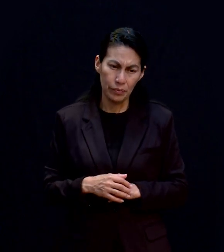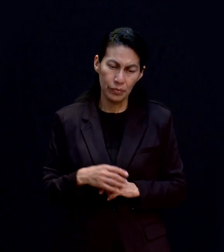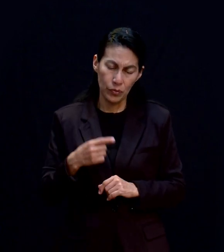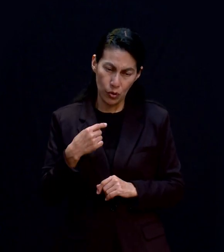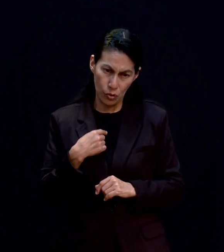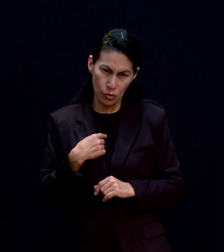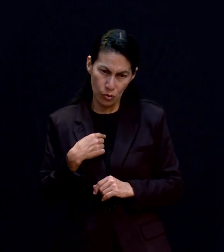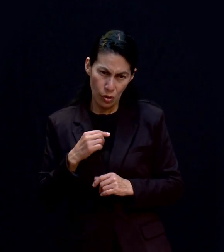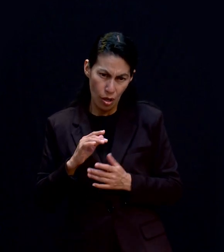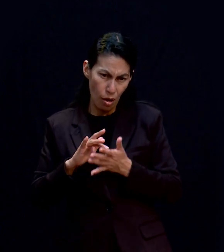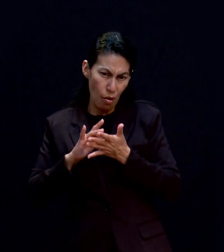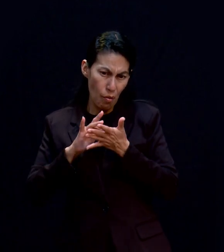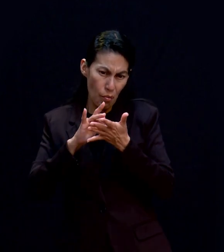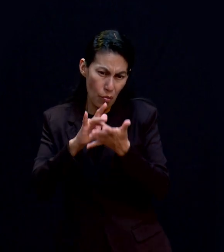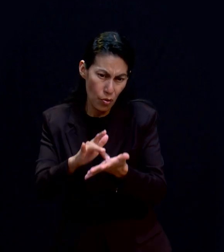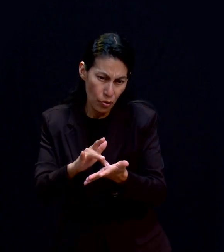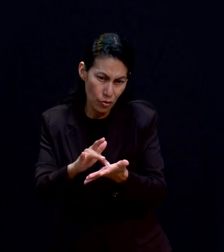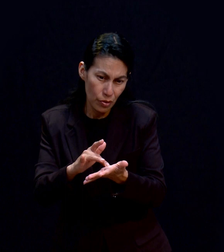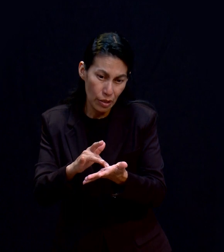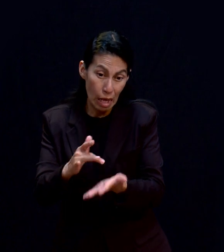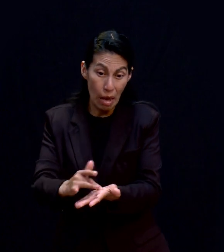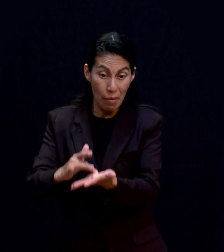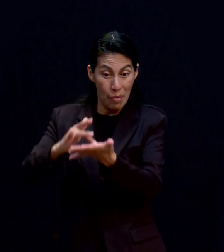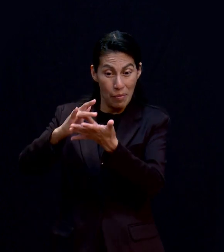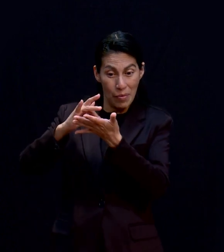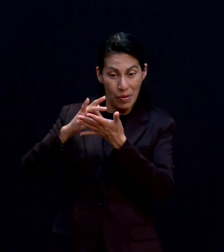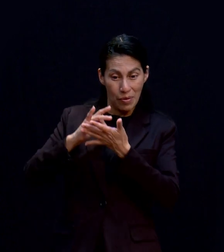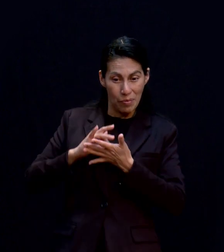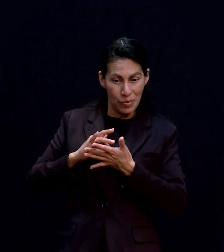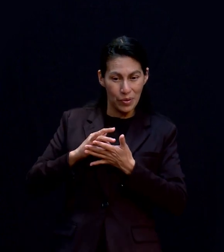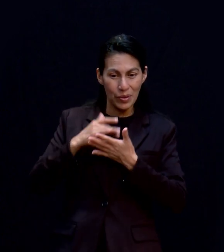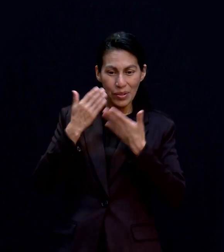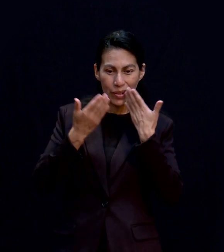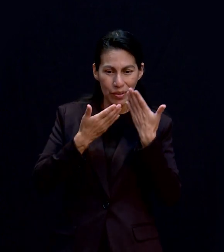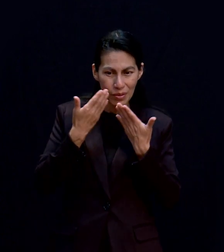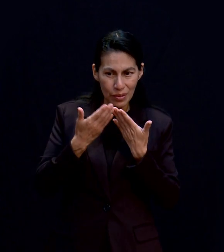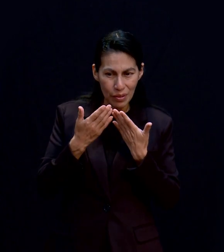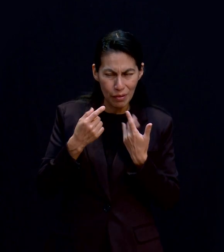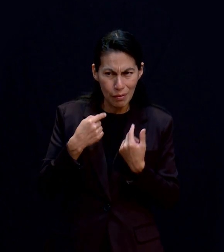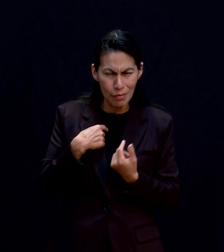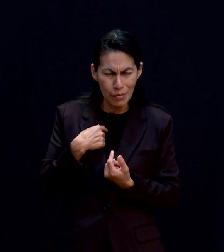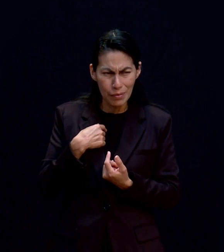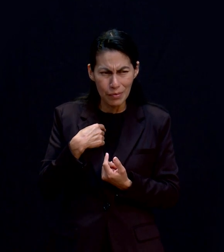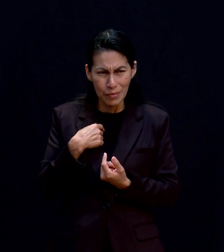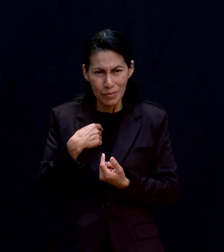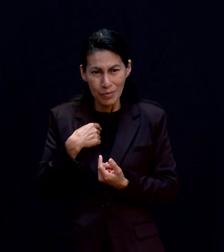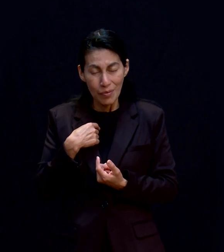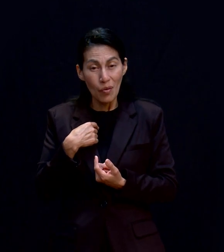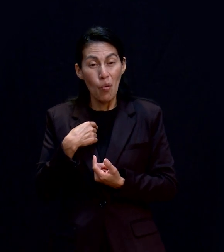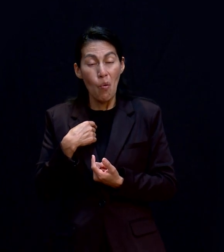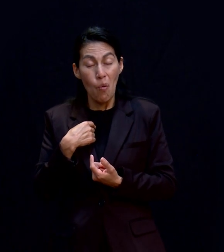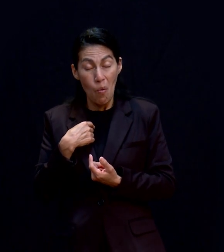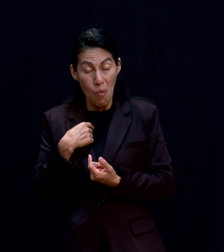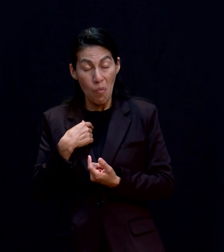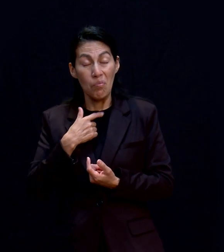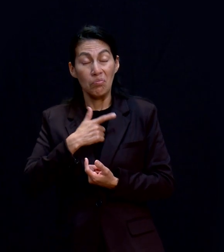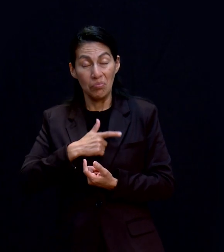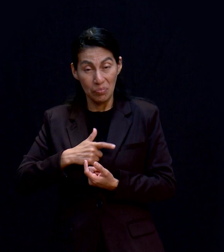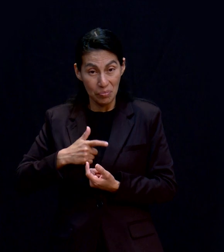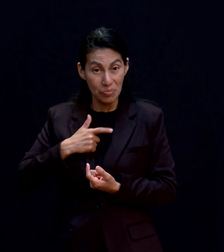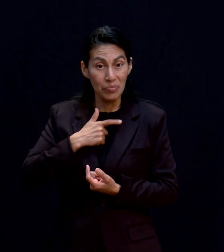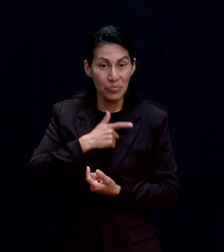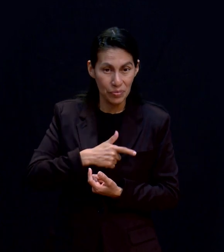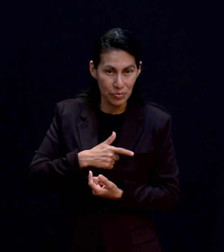convenio en el que yo apoyo y a la vez se me apoya con el estudio me pareció súper